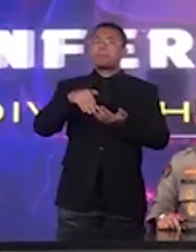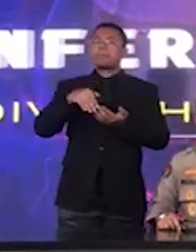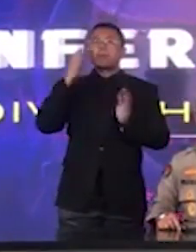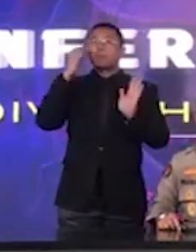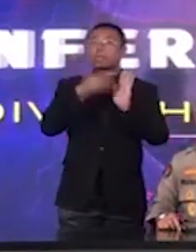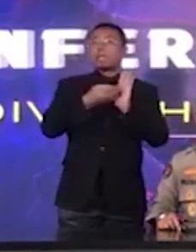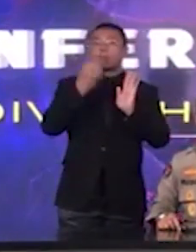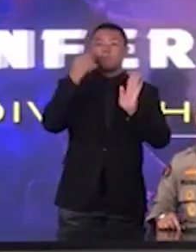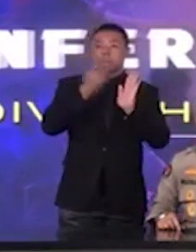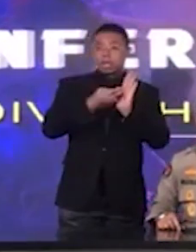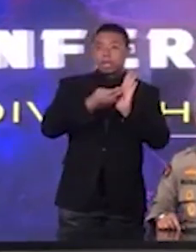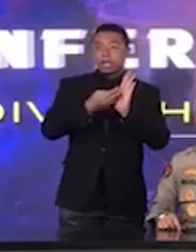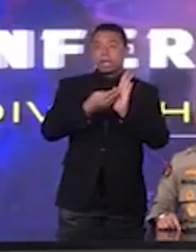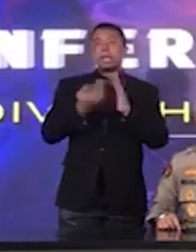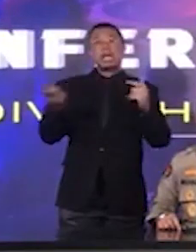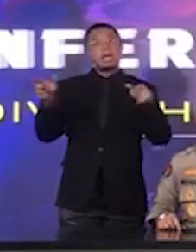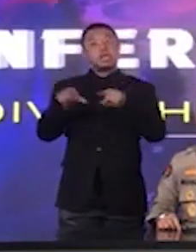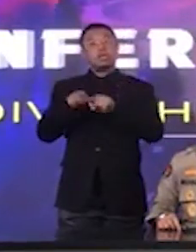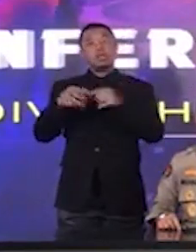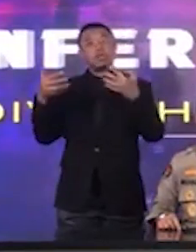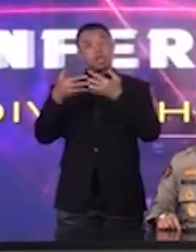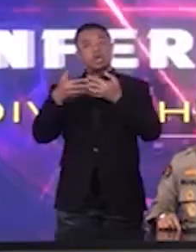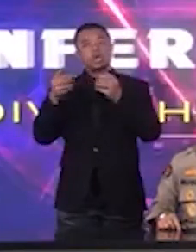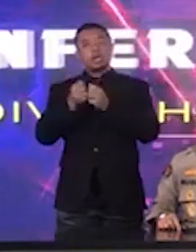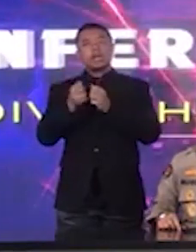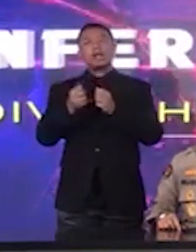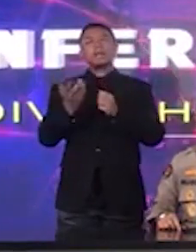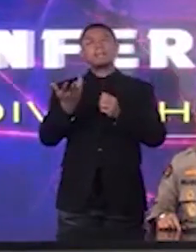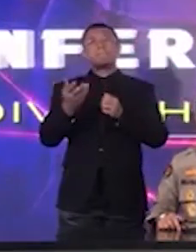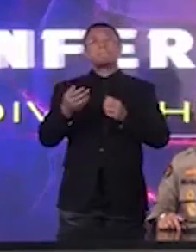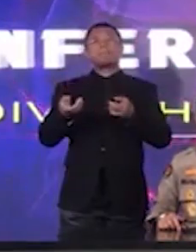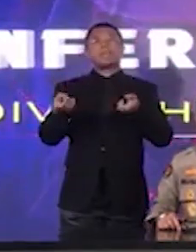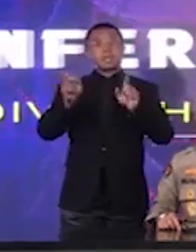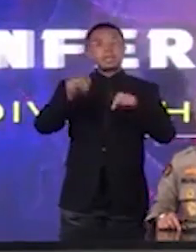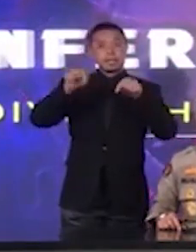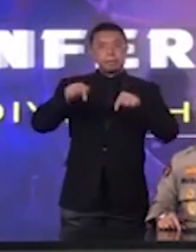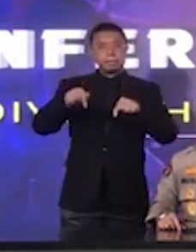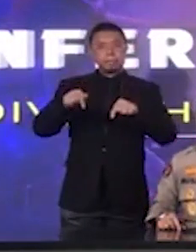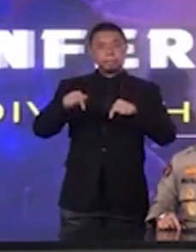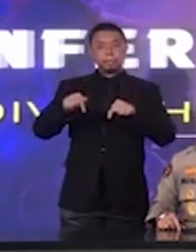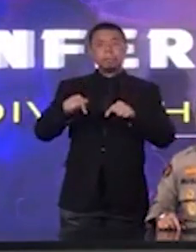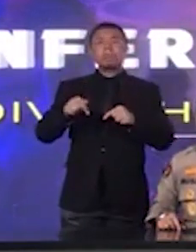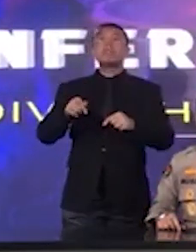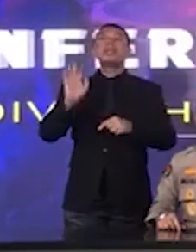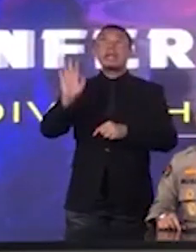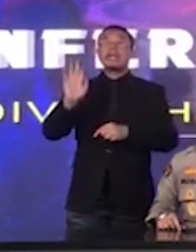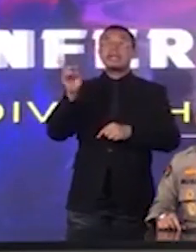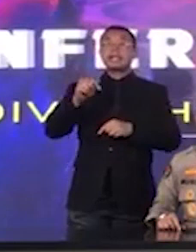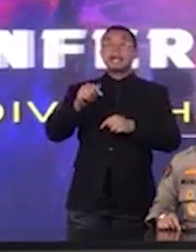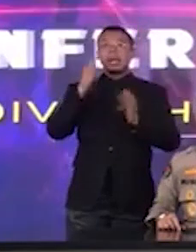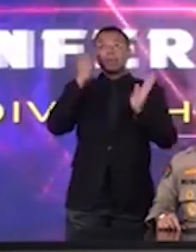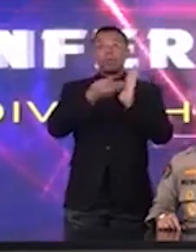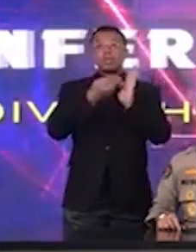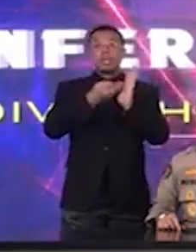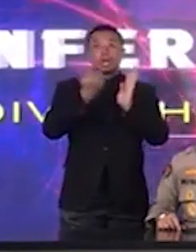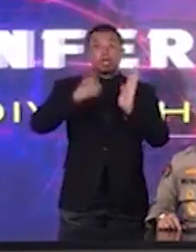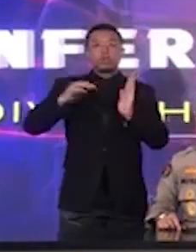barang bukti yang relevan dengan peristiwa yang terjadi. Tentunya nanti dari barang bukti